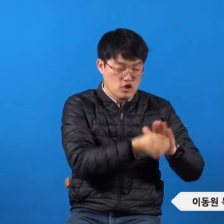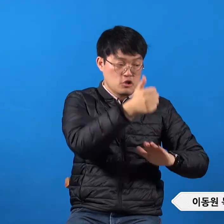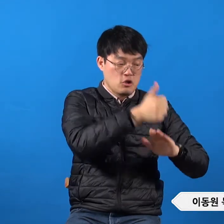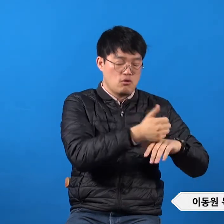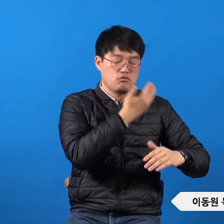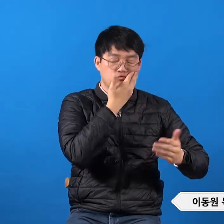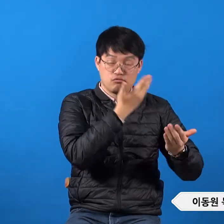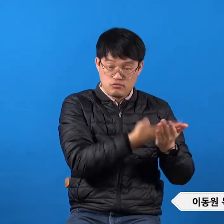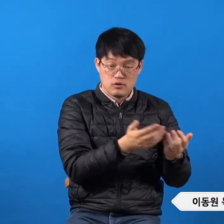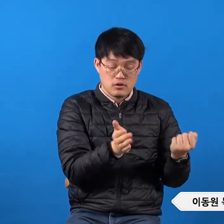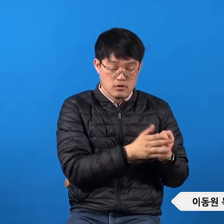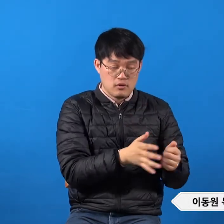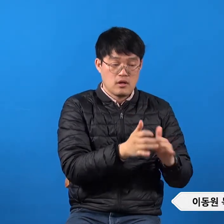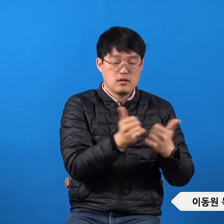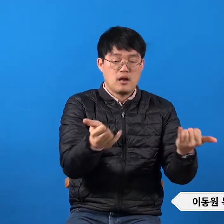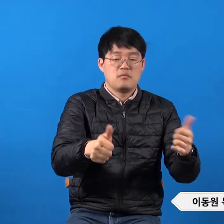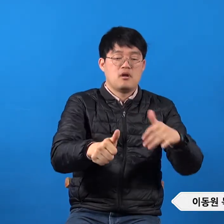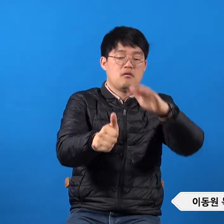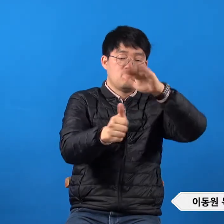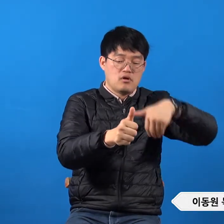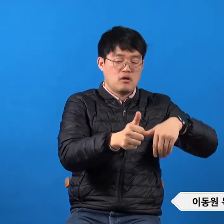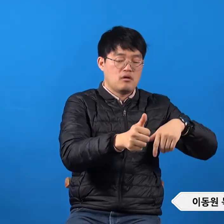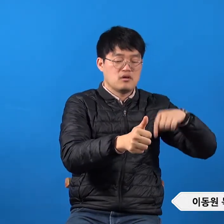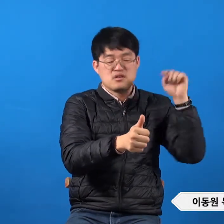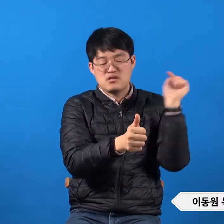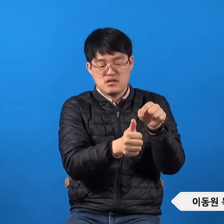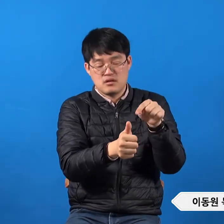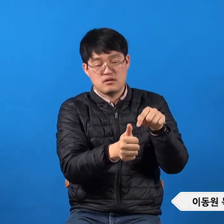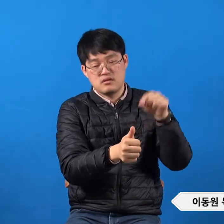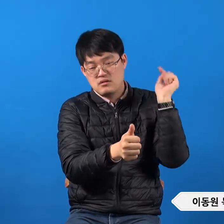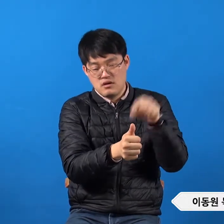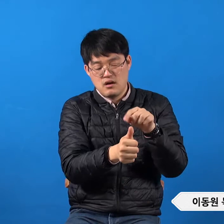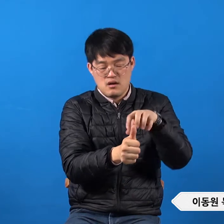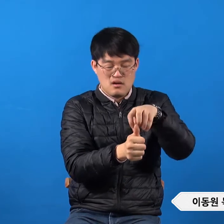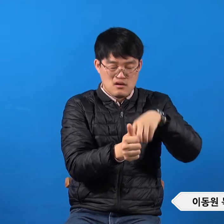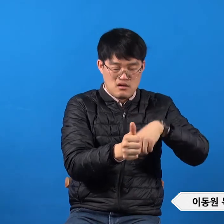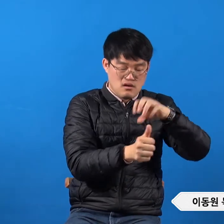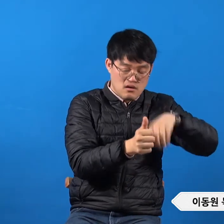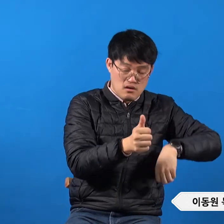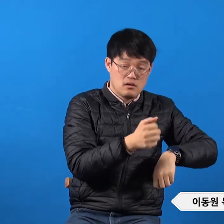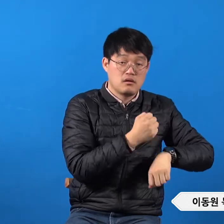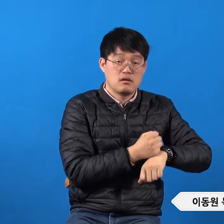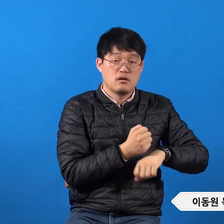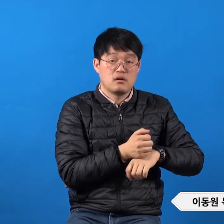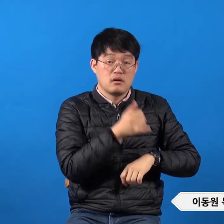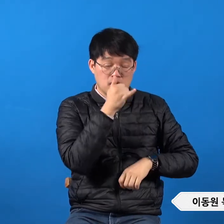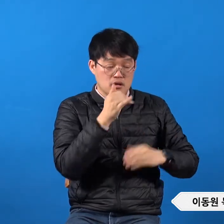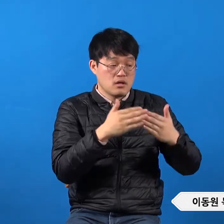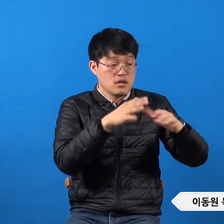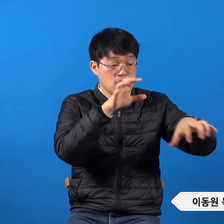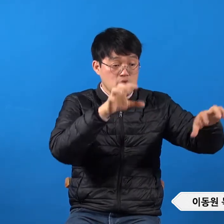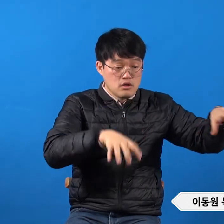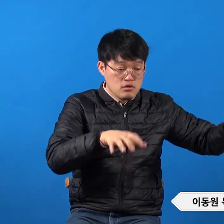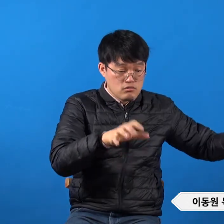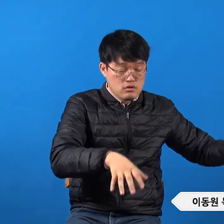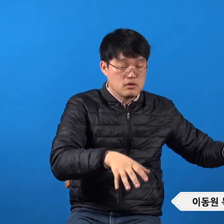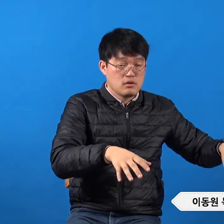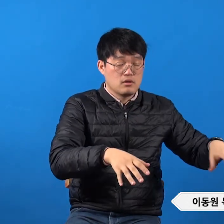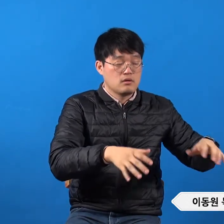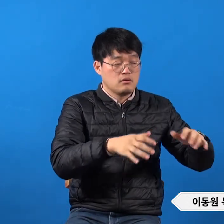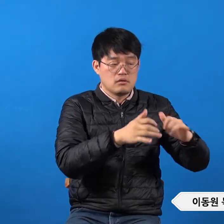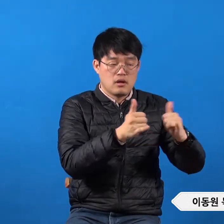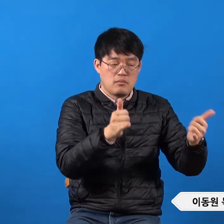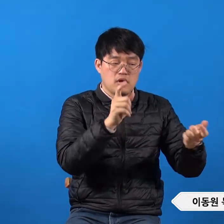중요했습니다. 그래서 사람을 도구로만 부렸습니다. 이웃의 복지, 또 이웃의